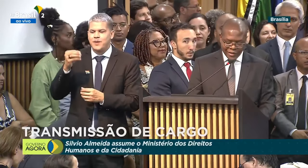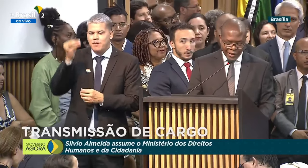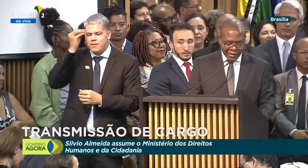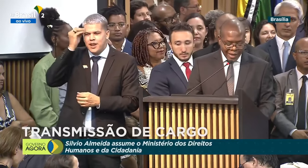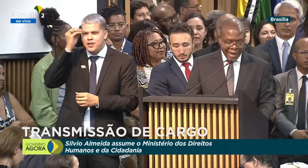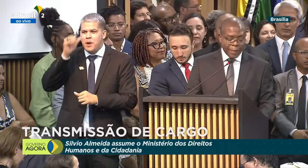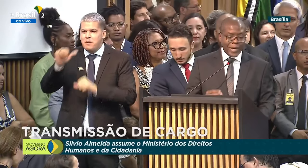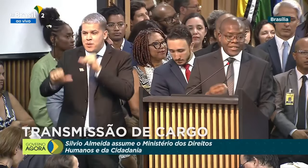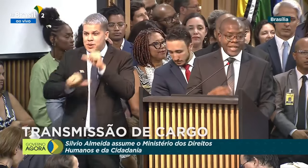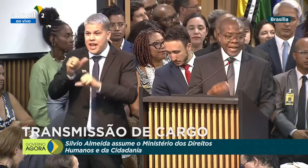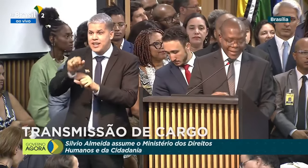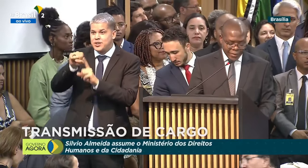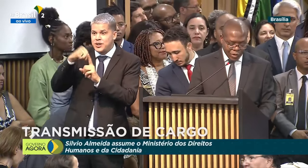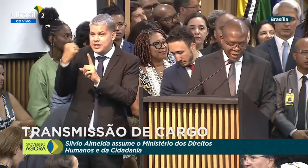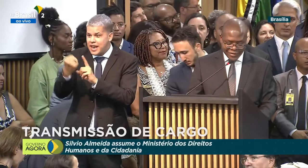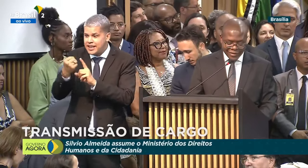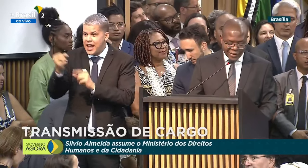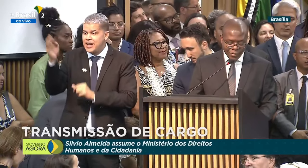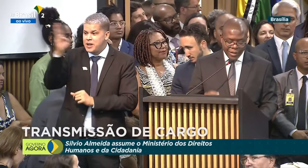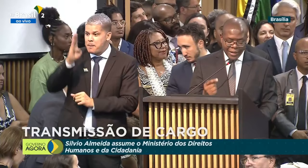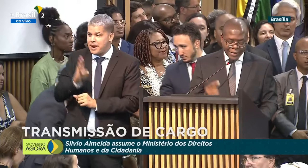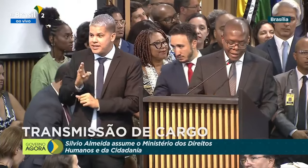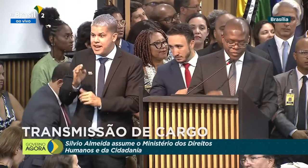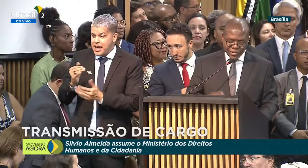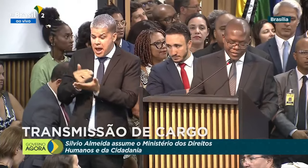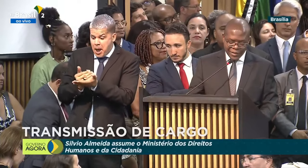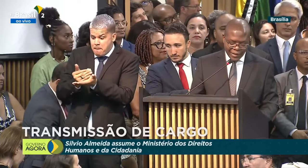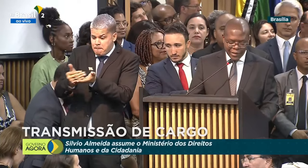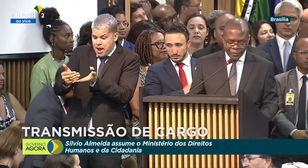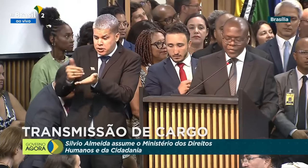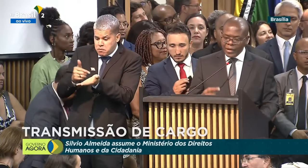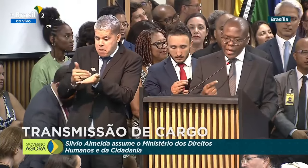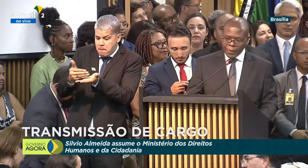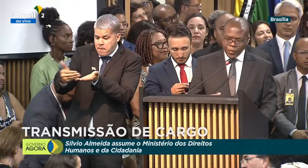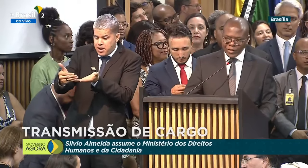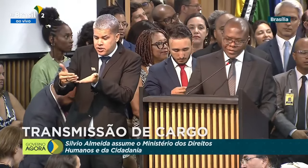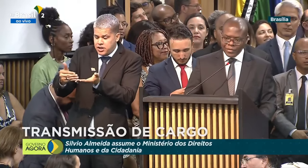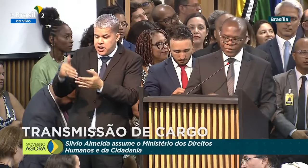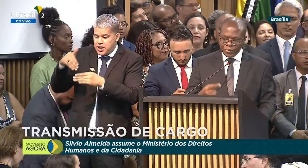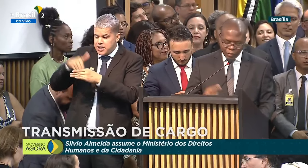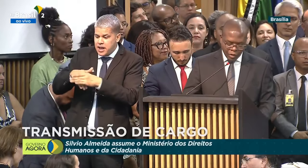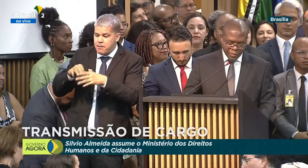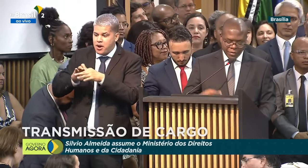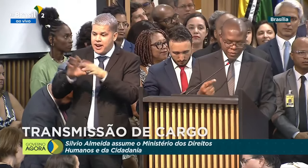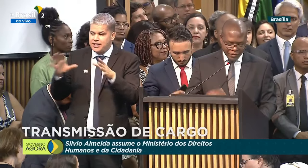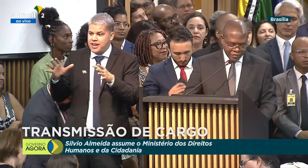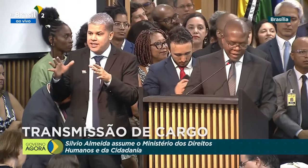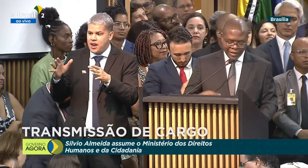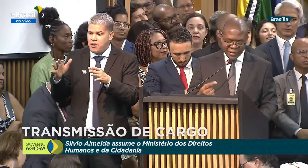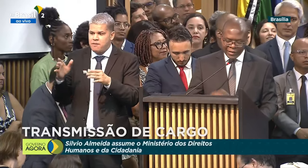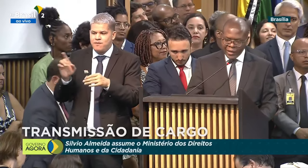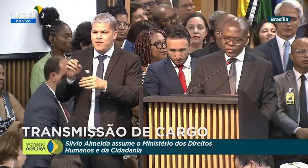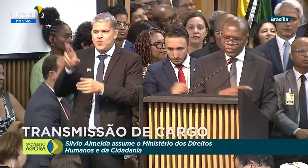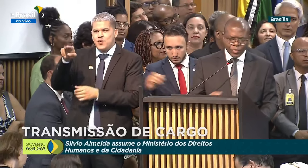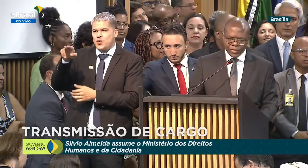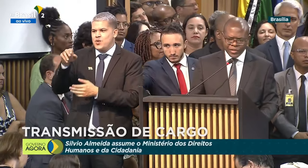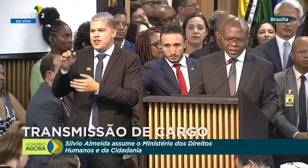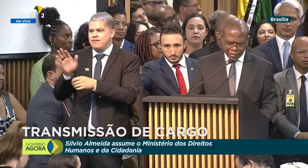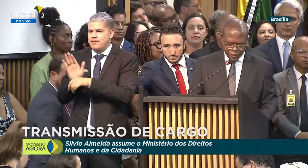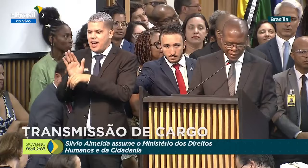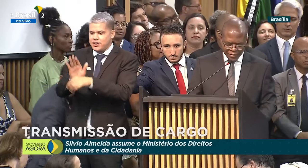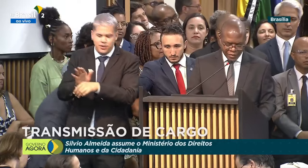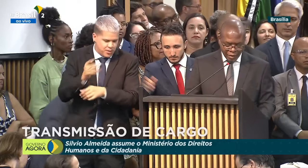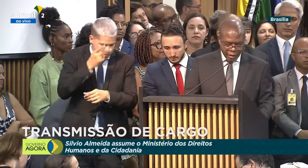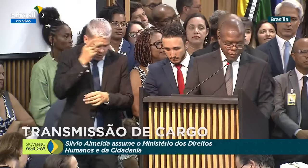pela sociedade brasileira a partir da redemocratização não se estenderam a população pobre periférica negras